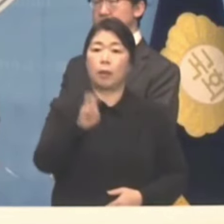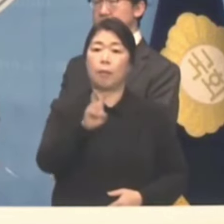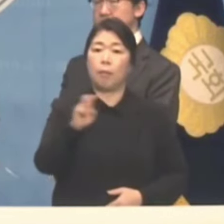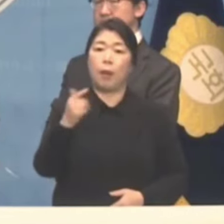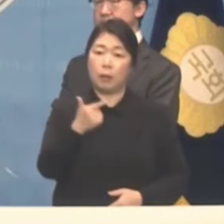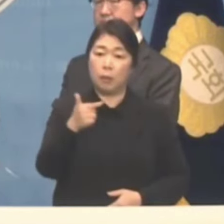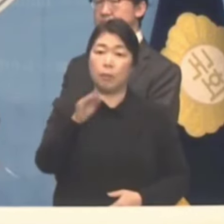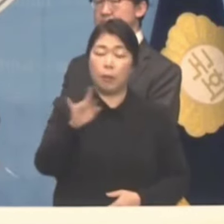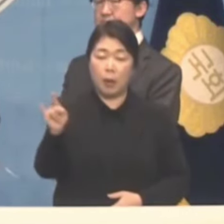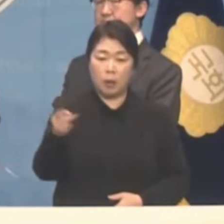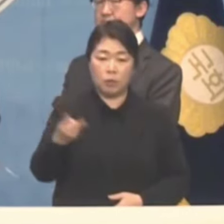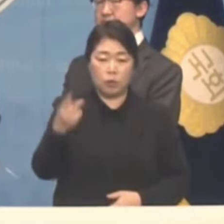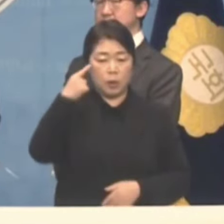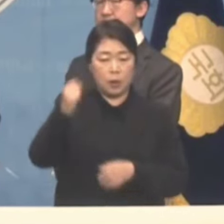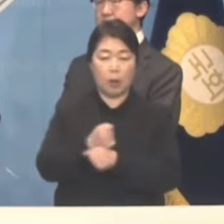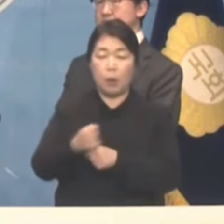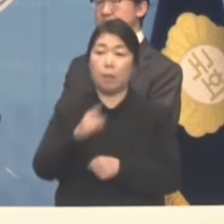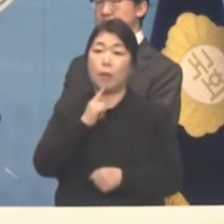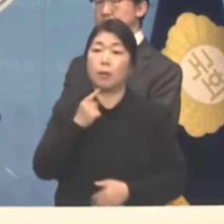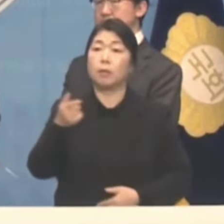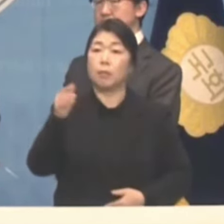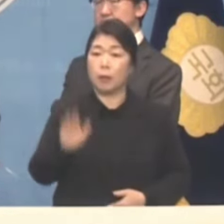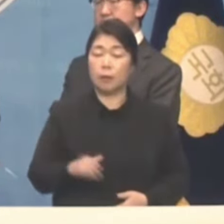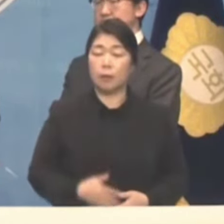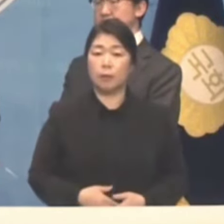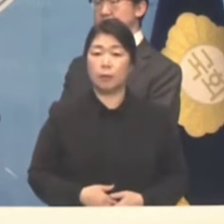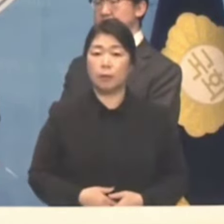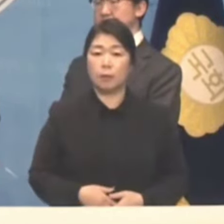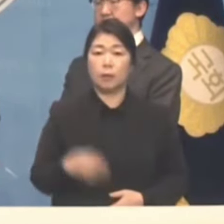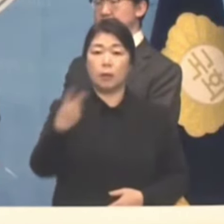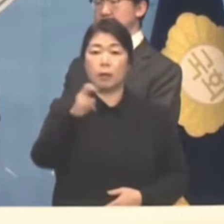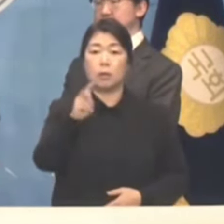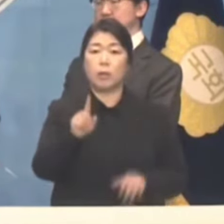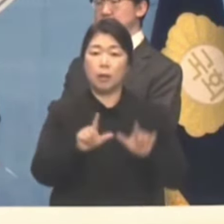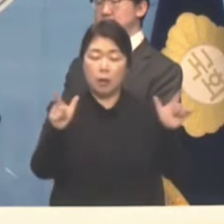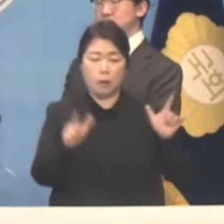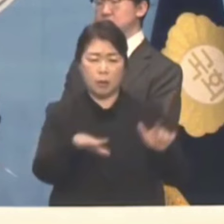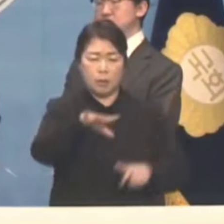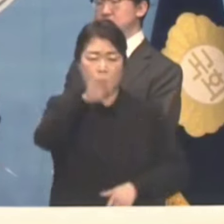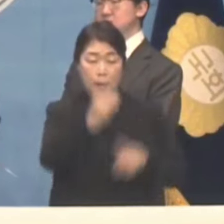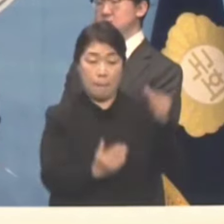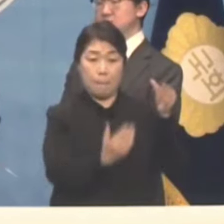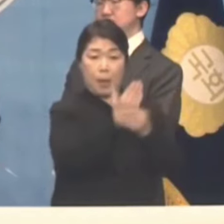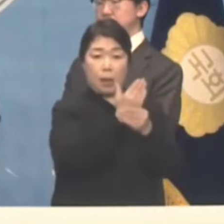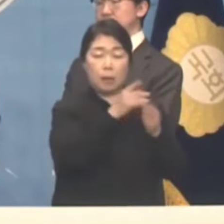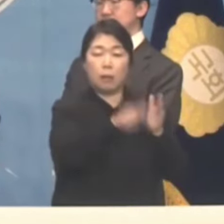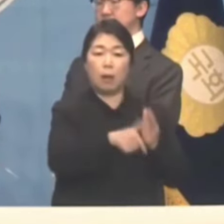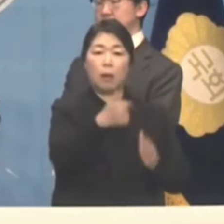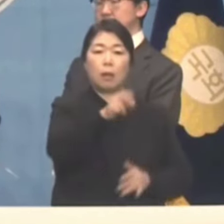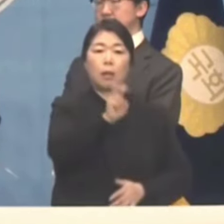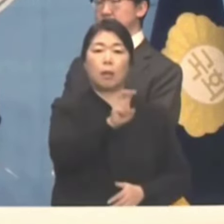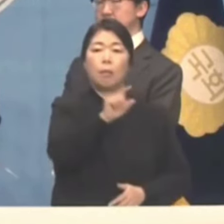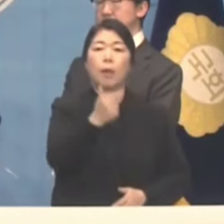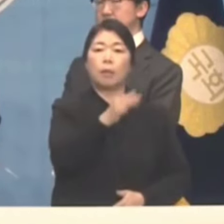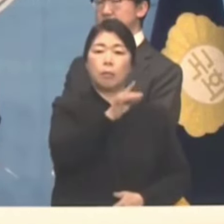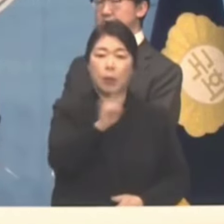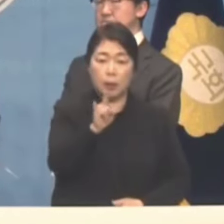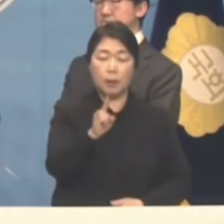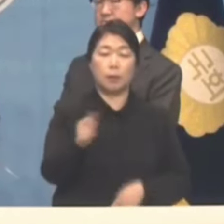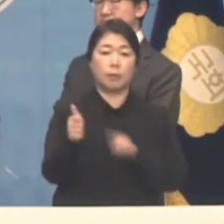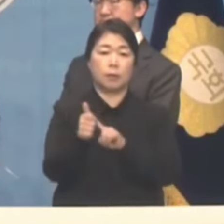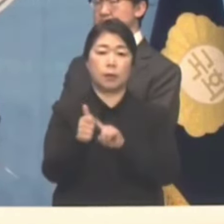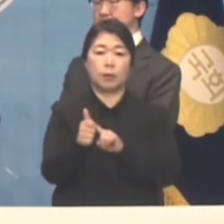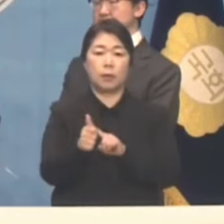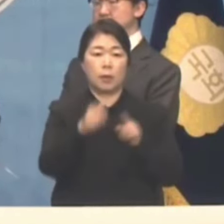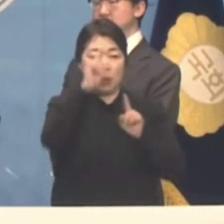일이라고 이야기하지만 2021년이 사건이 터졌을 때 만배는 이재명을 비호하기